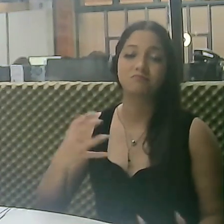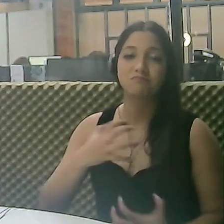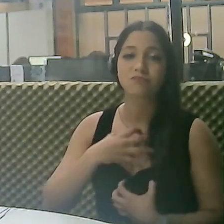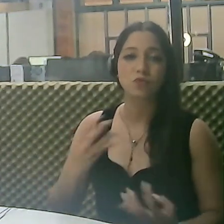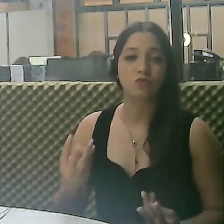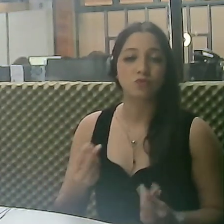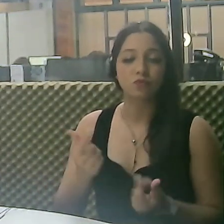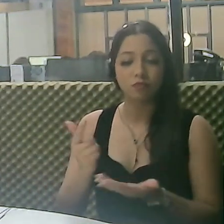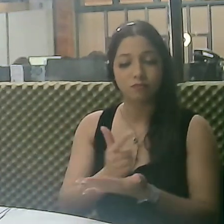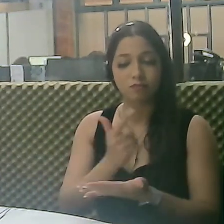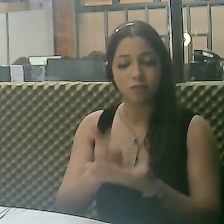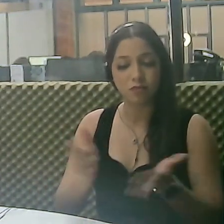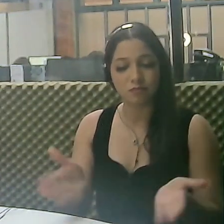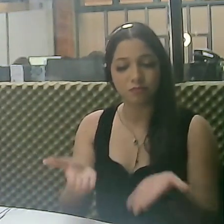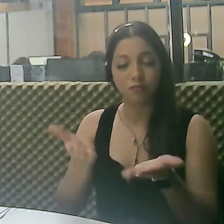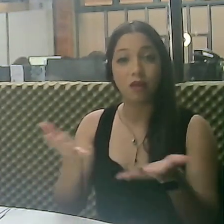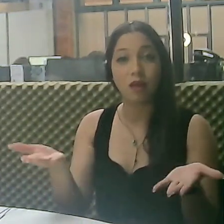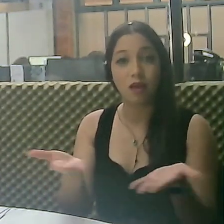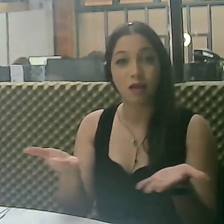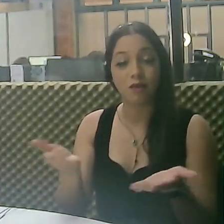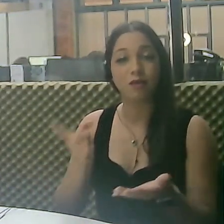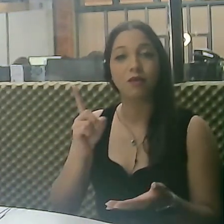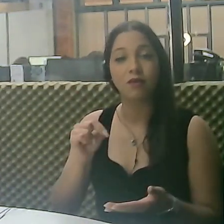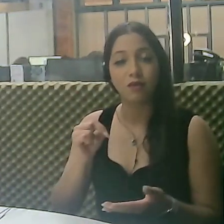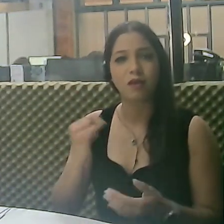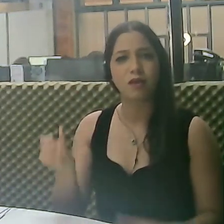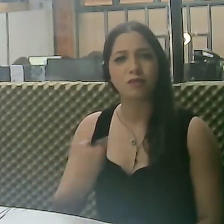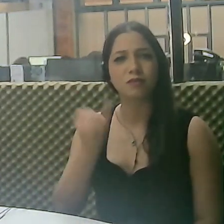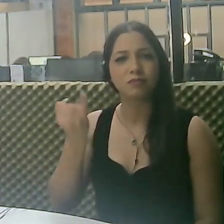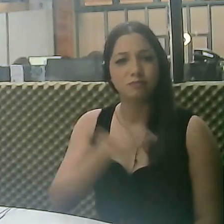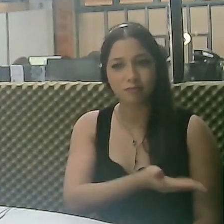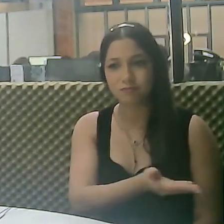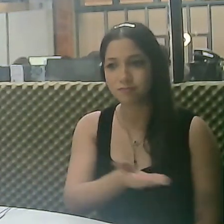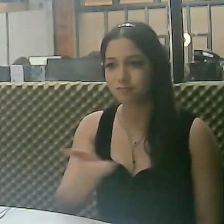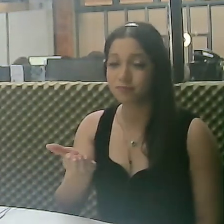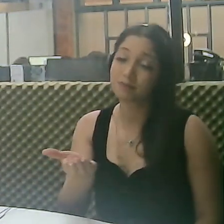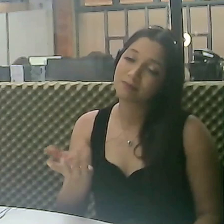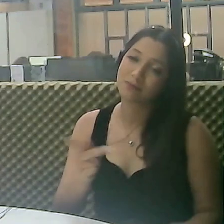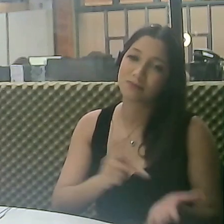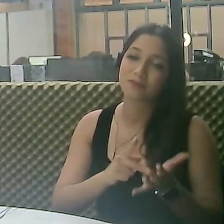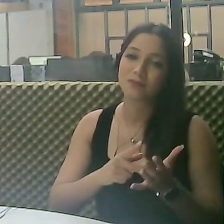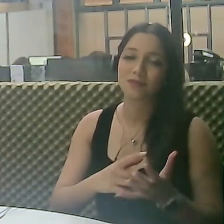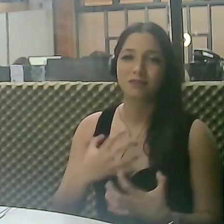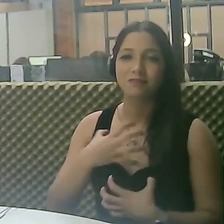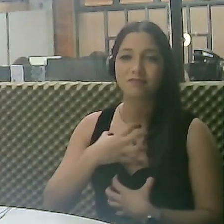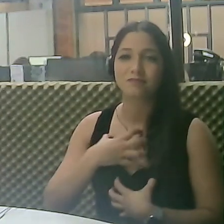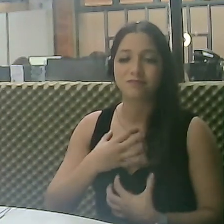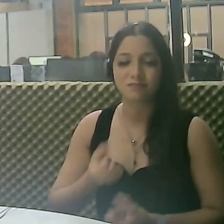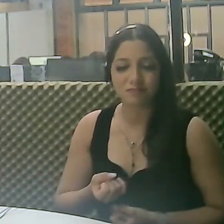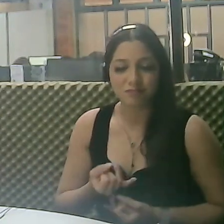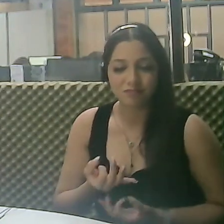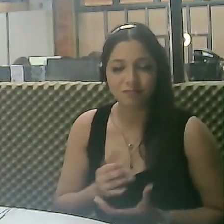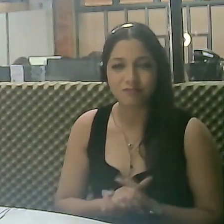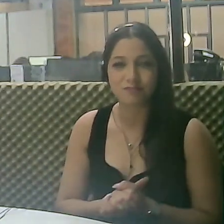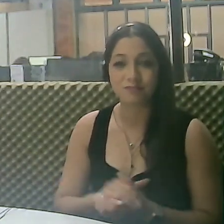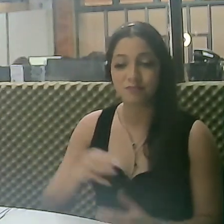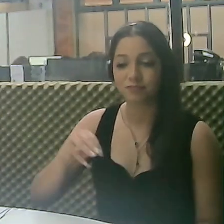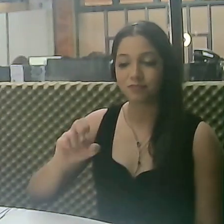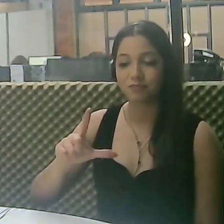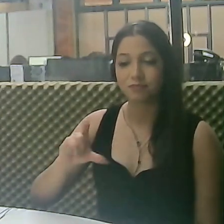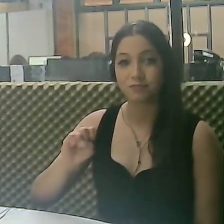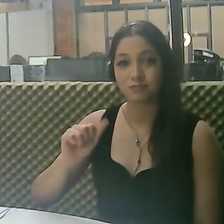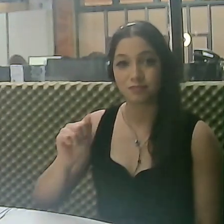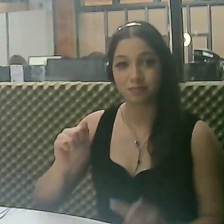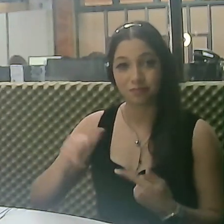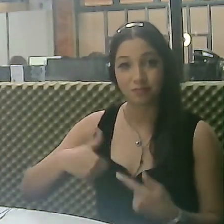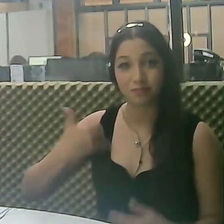para a leitura. E esses momentos aqui são muito importantes para eles, né? Motiva a criança. A Melissa Campos